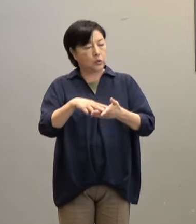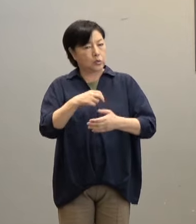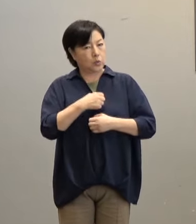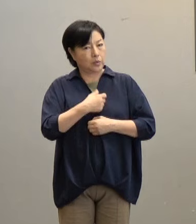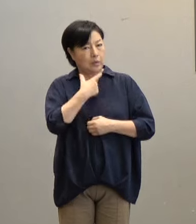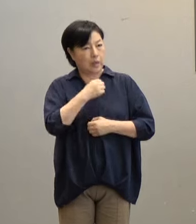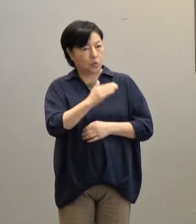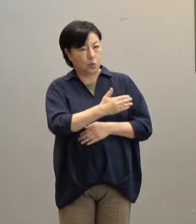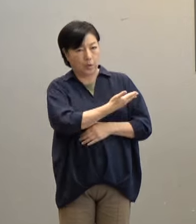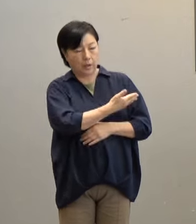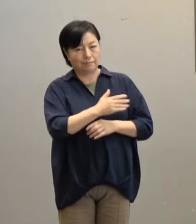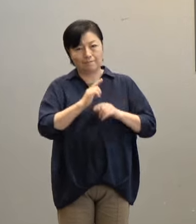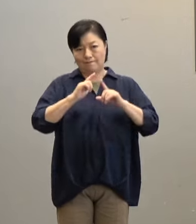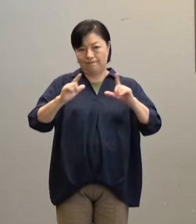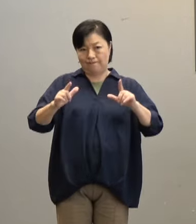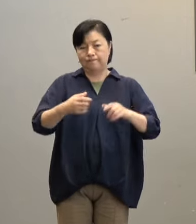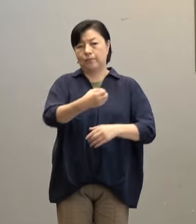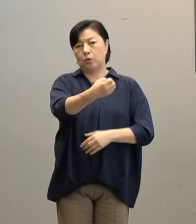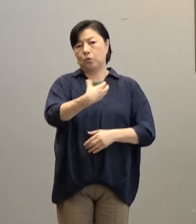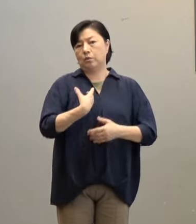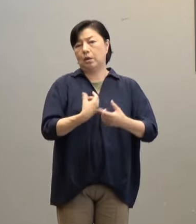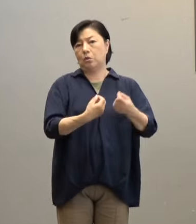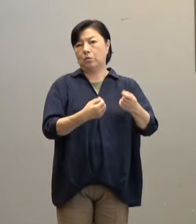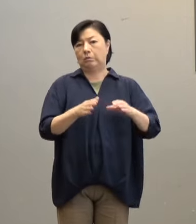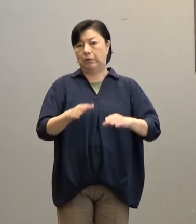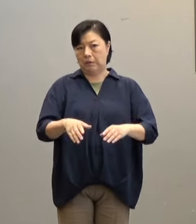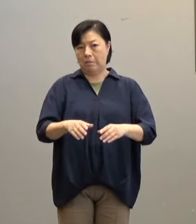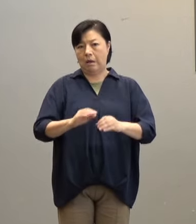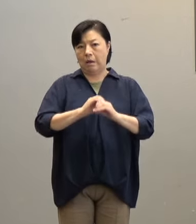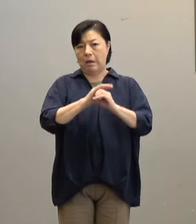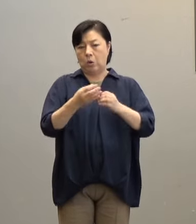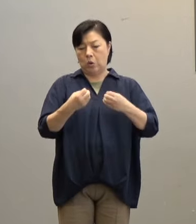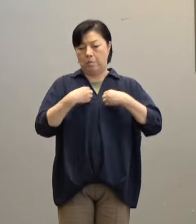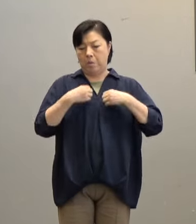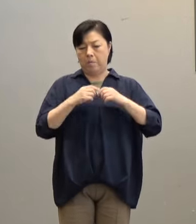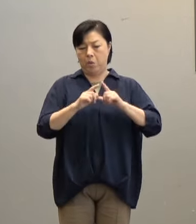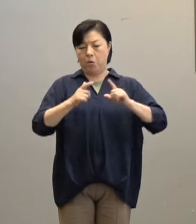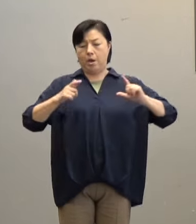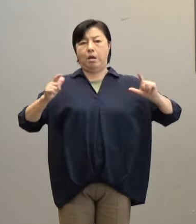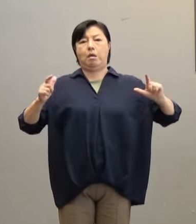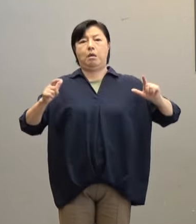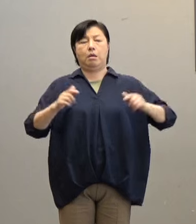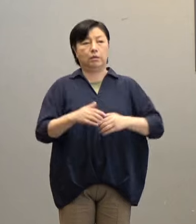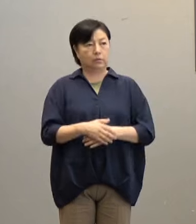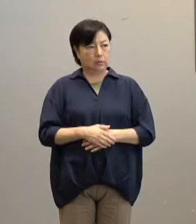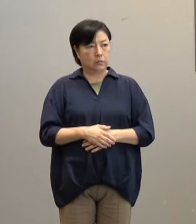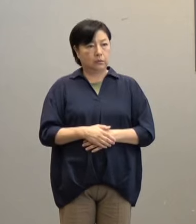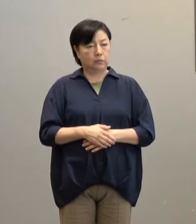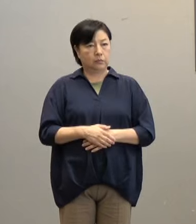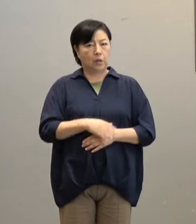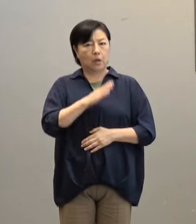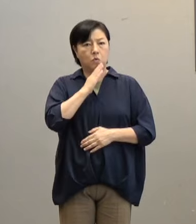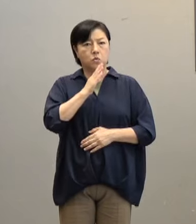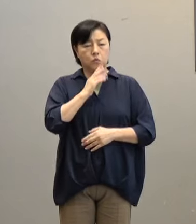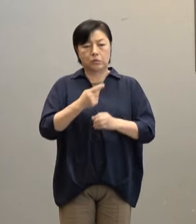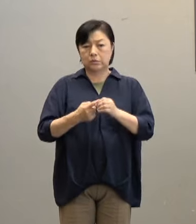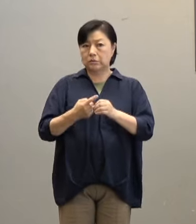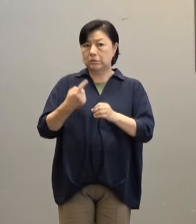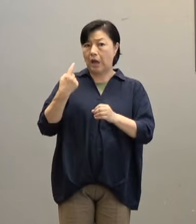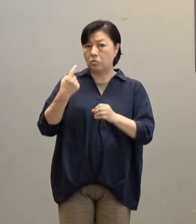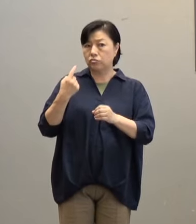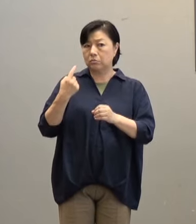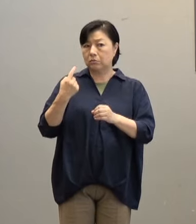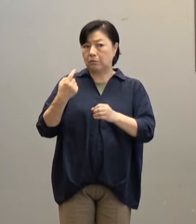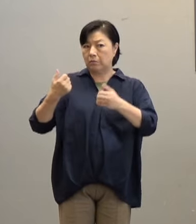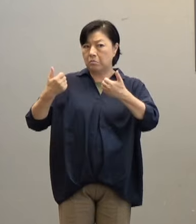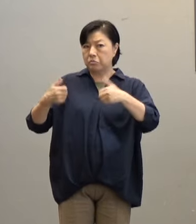。 おっしゃっていただいた通りですね、今増加傾向が続いておりまして、本当にまさに昨年の同時期と同